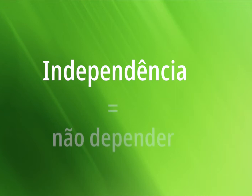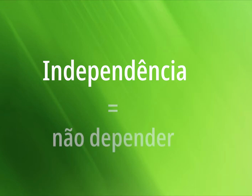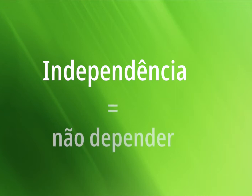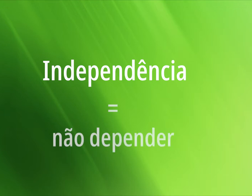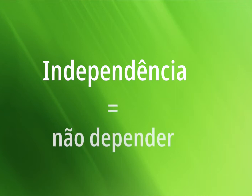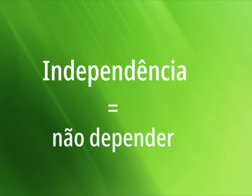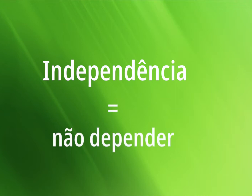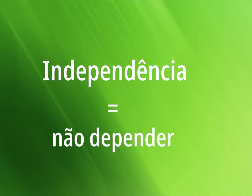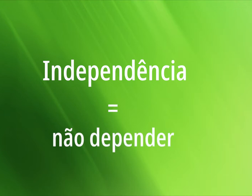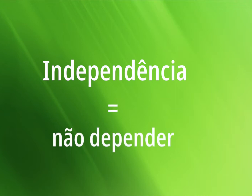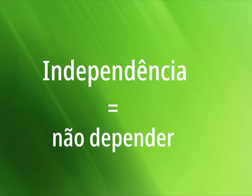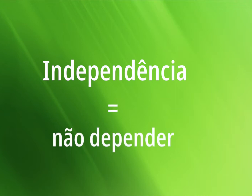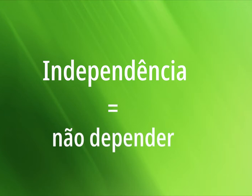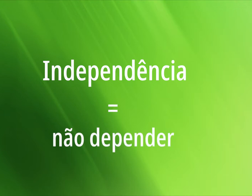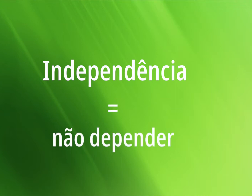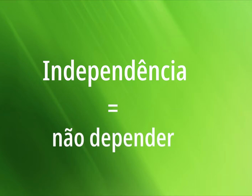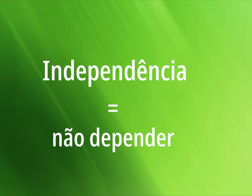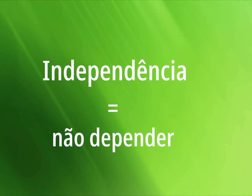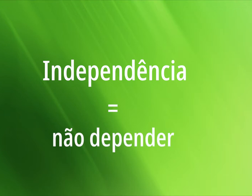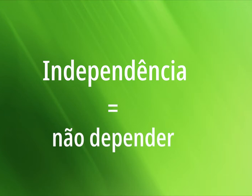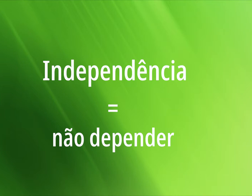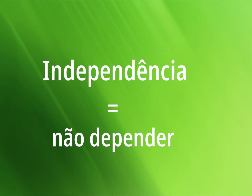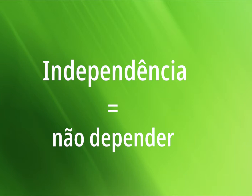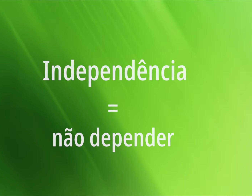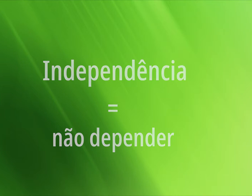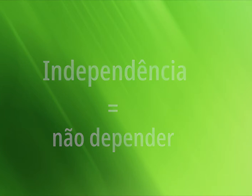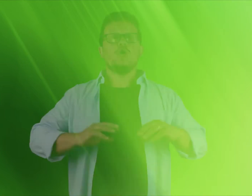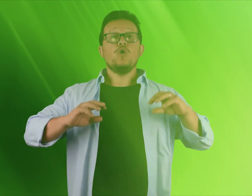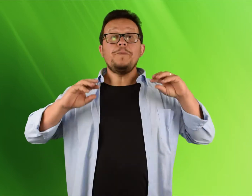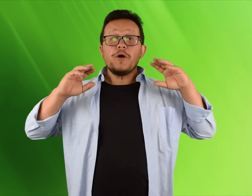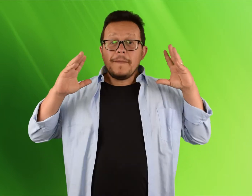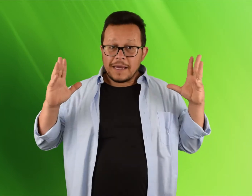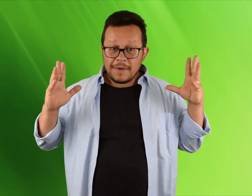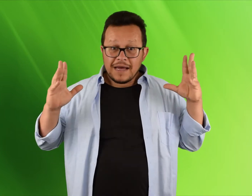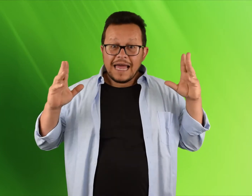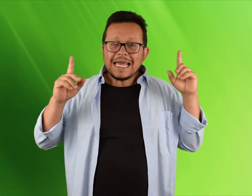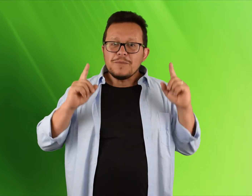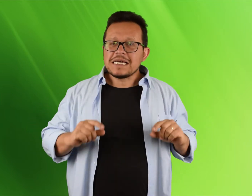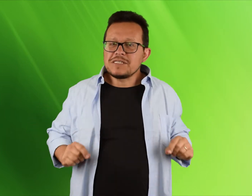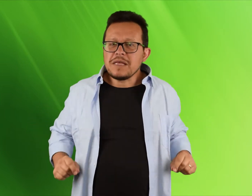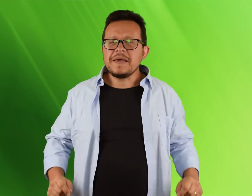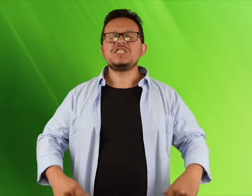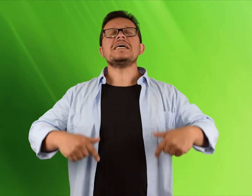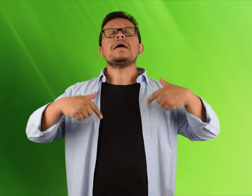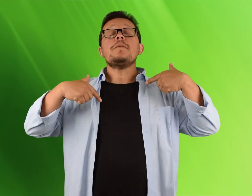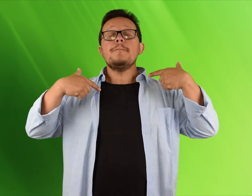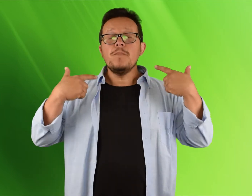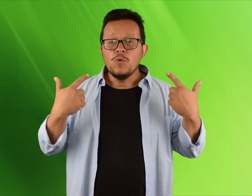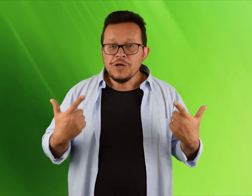independência significa não depender mais. O problema é que o Brasil dependia muito